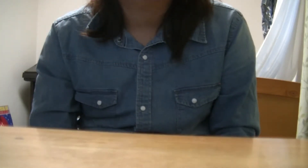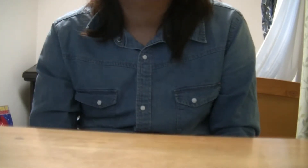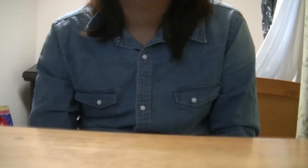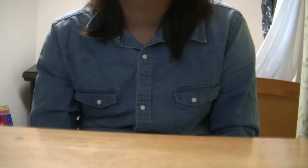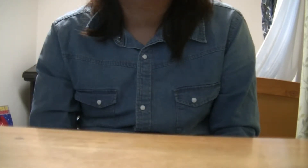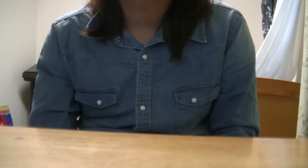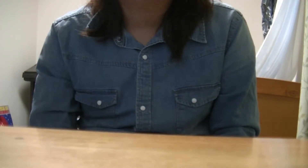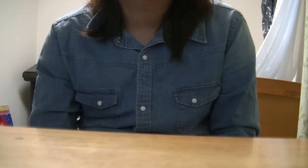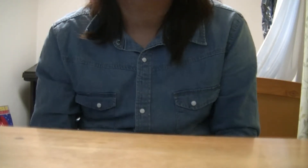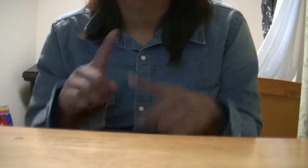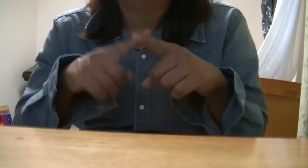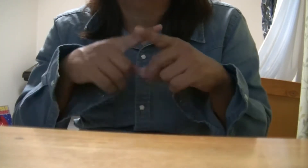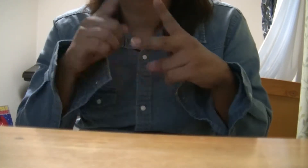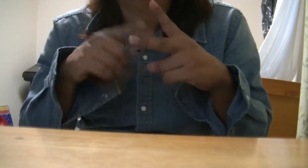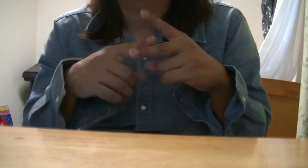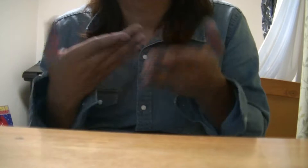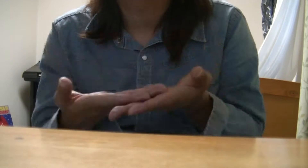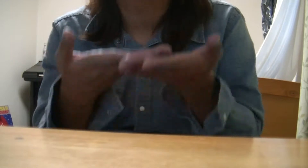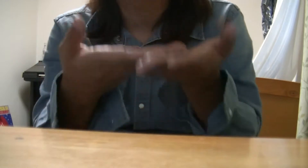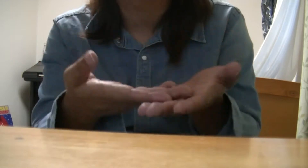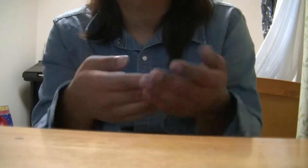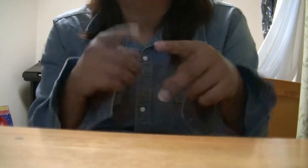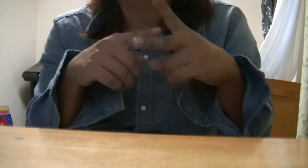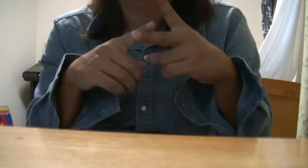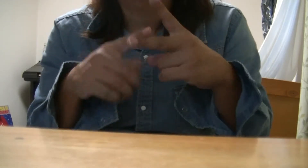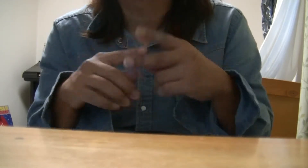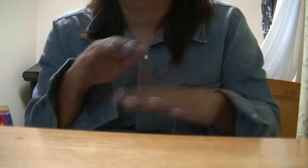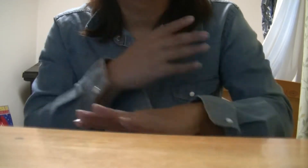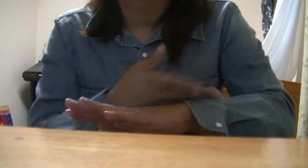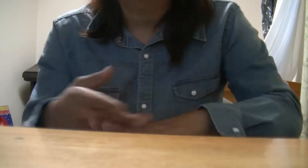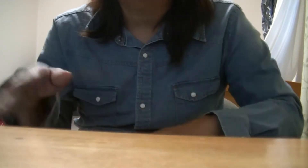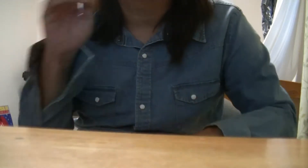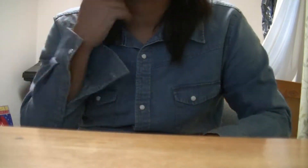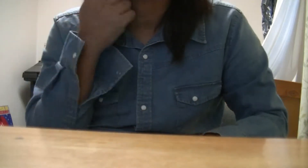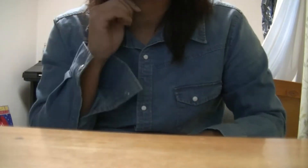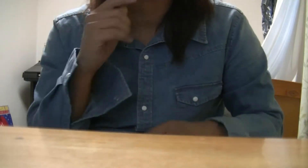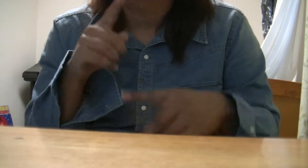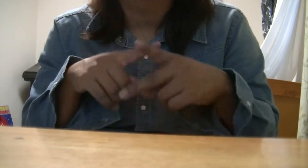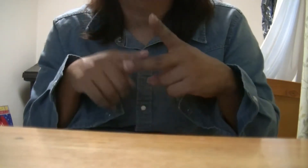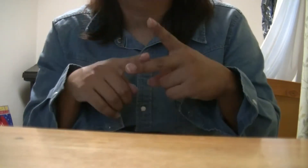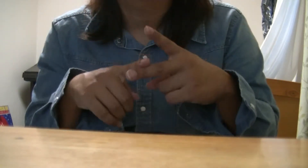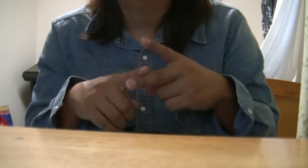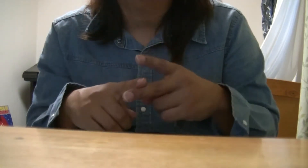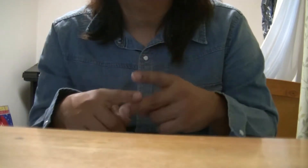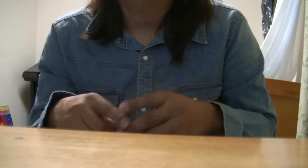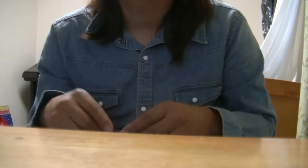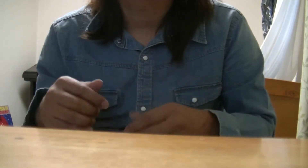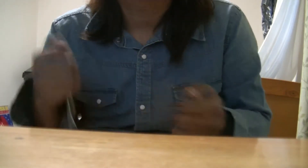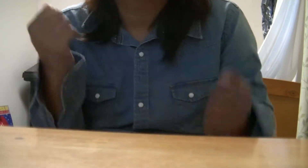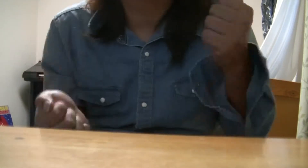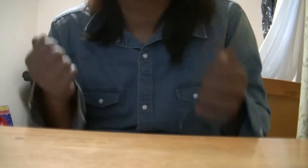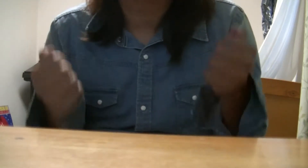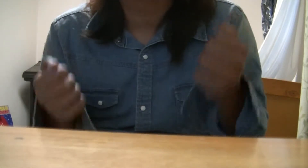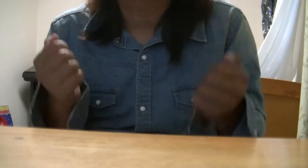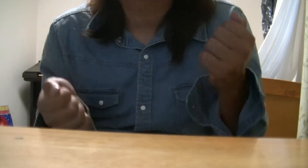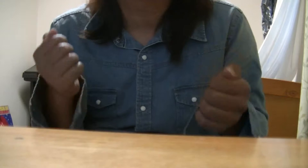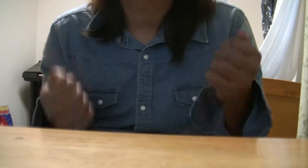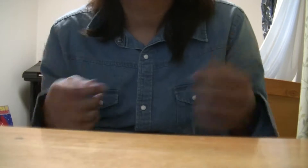それから接客、一番うまいの僕じゃありません。ドライブスルーの取り揃え、一番正確なの僕じゃありません